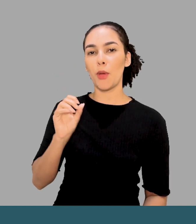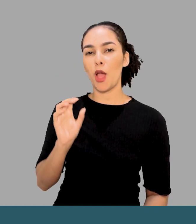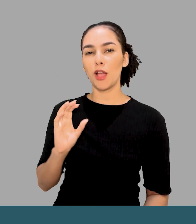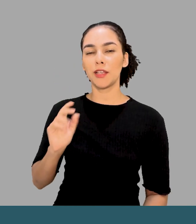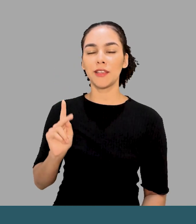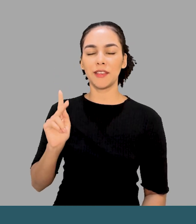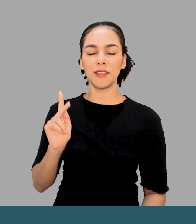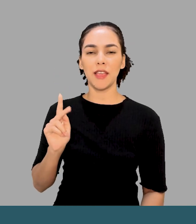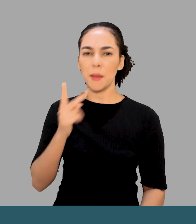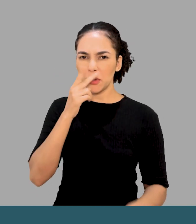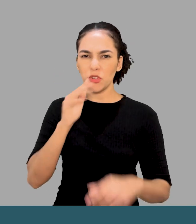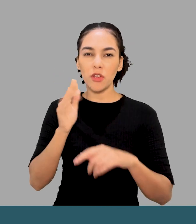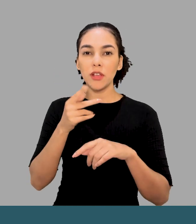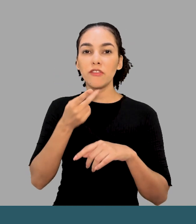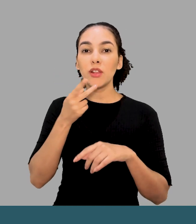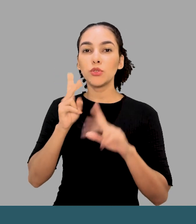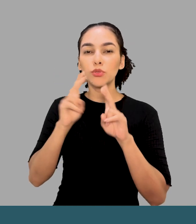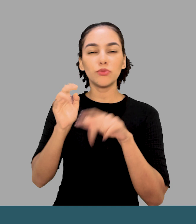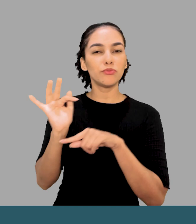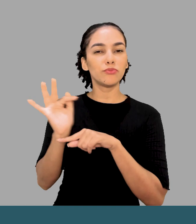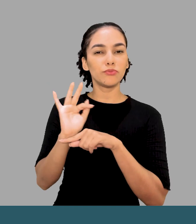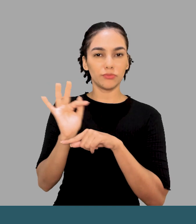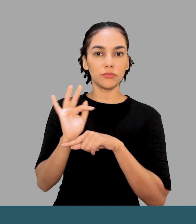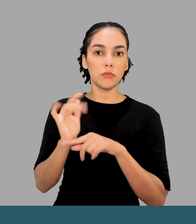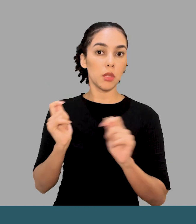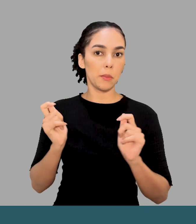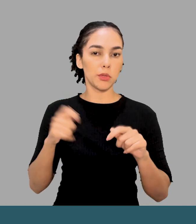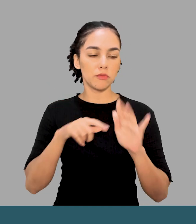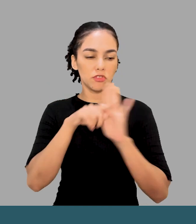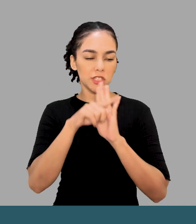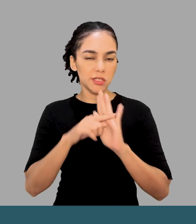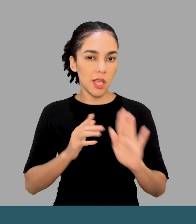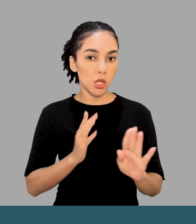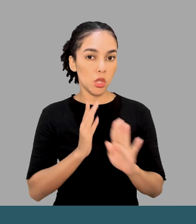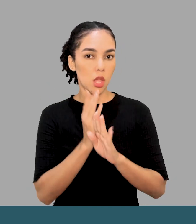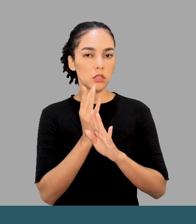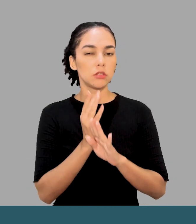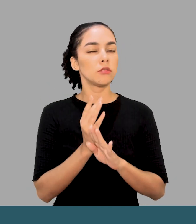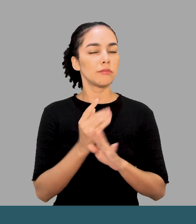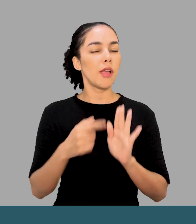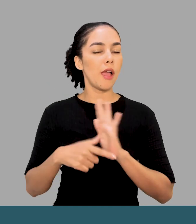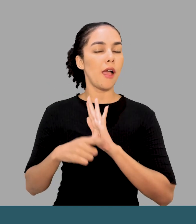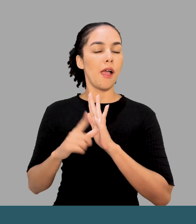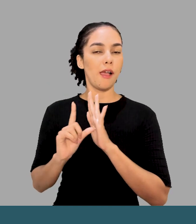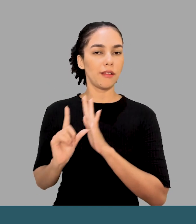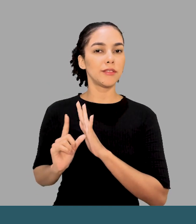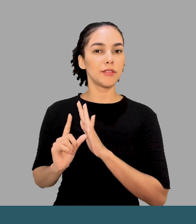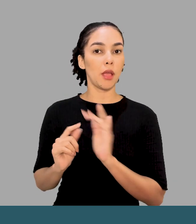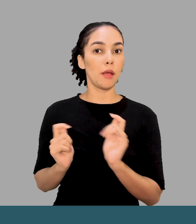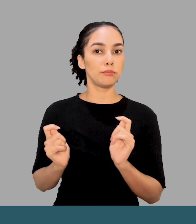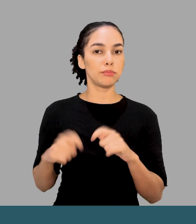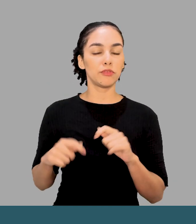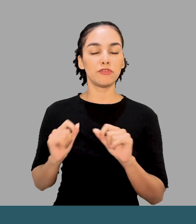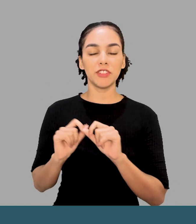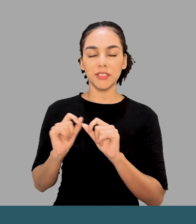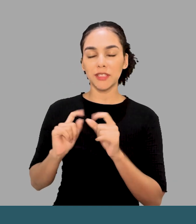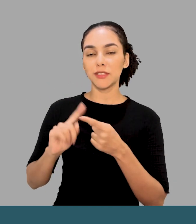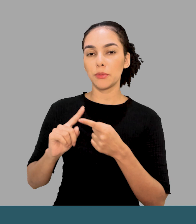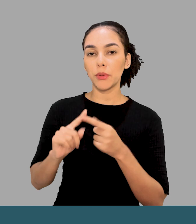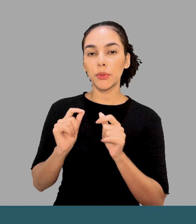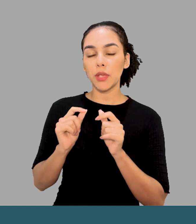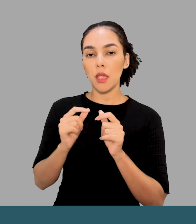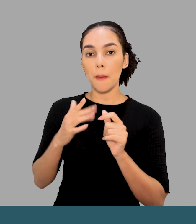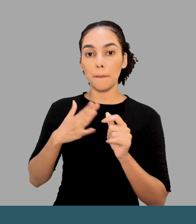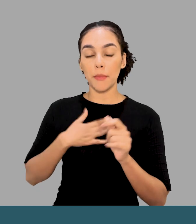Capitão Kirk. É possível fazer diagnóstico o mais precoce possível com o tricorder e através dele fazer